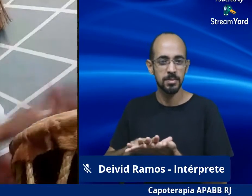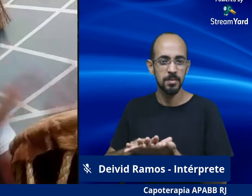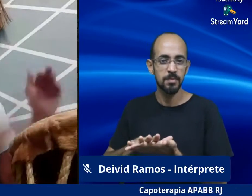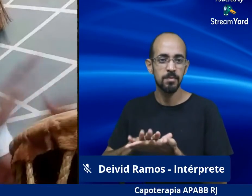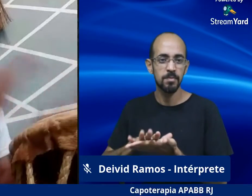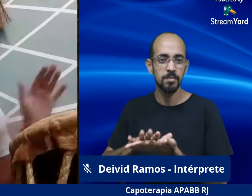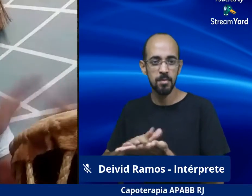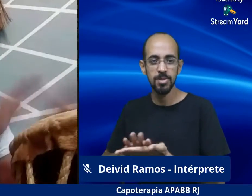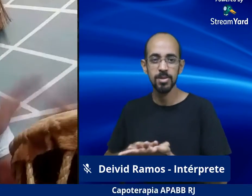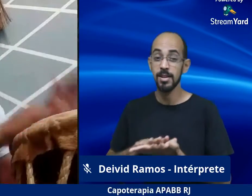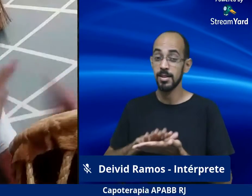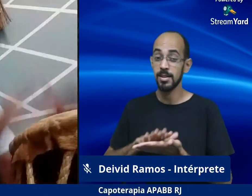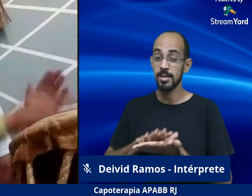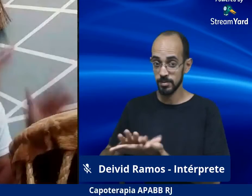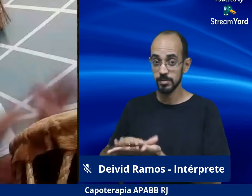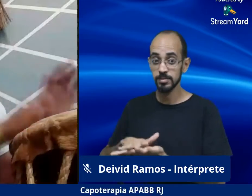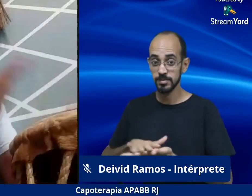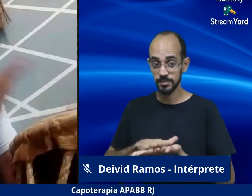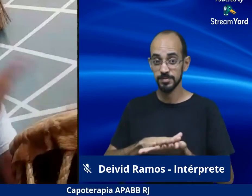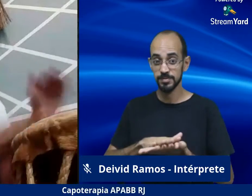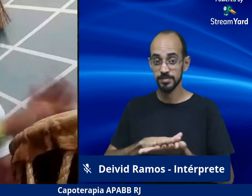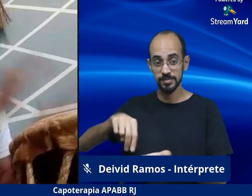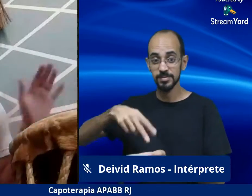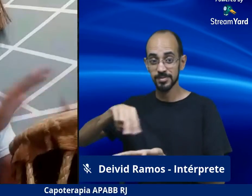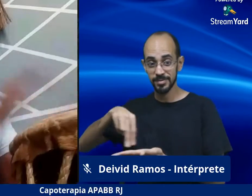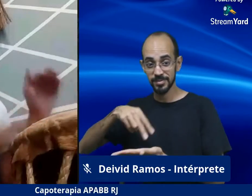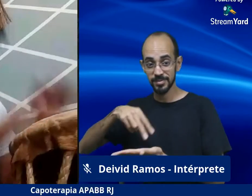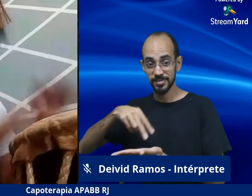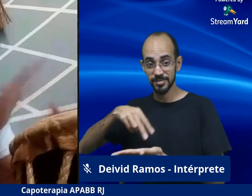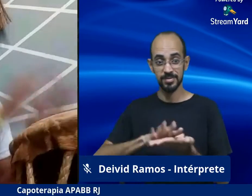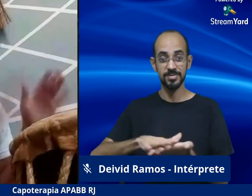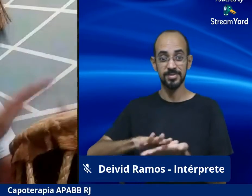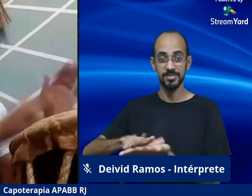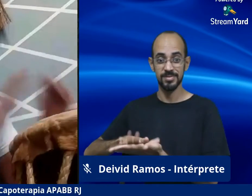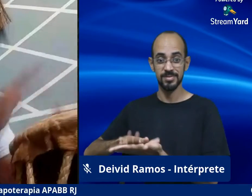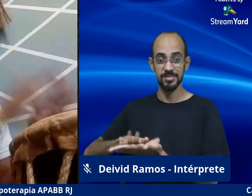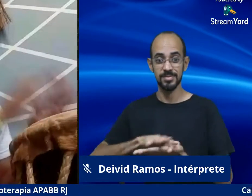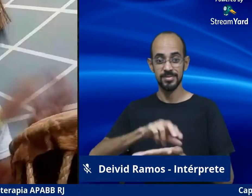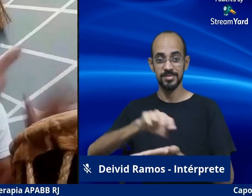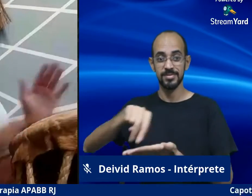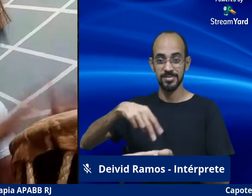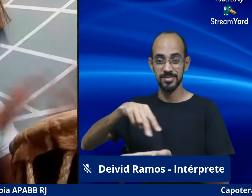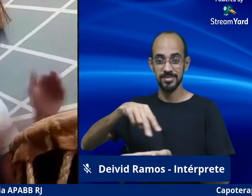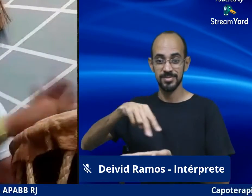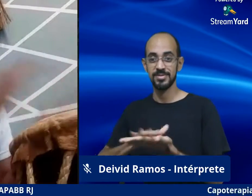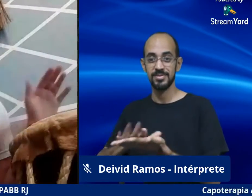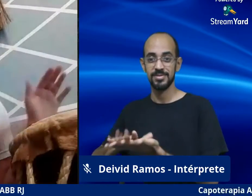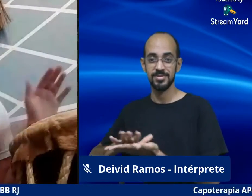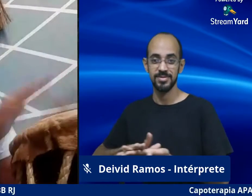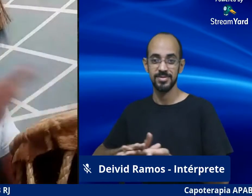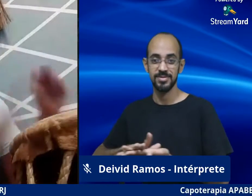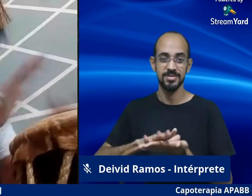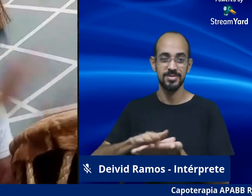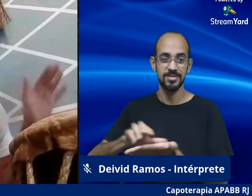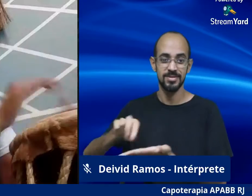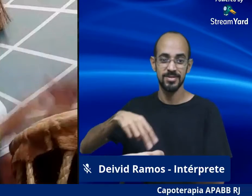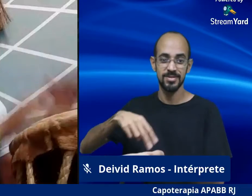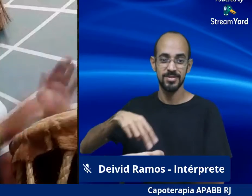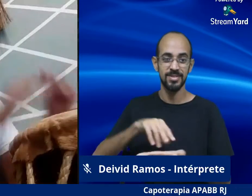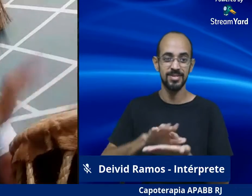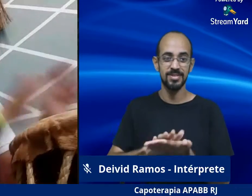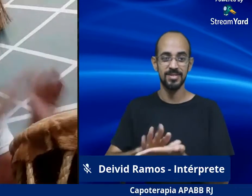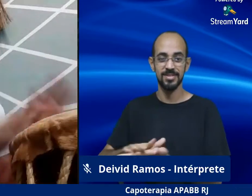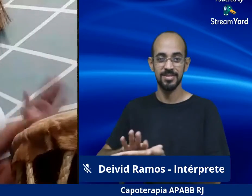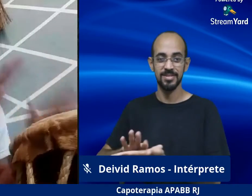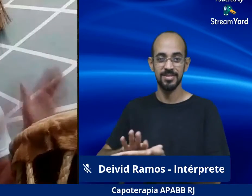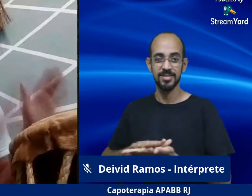samba Lelê. Samba, samba, samba lá. Samba, samba, samba Lelê. Samba, samba, samba iaia. Samba Lelê